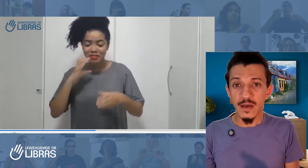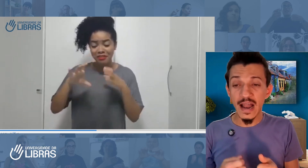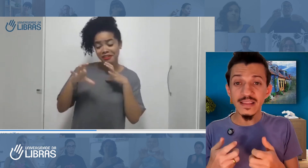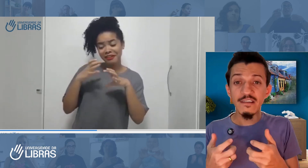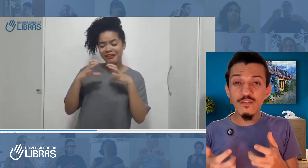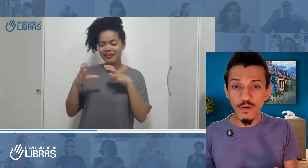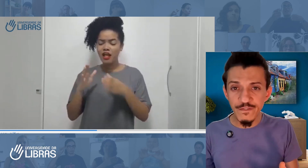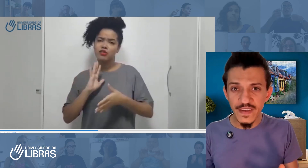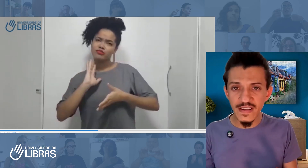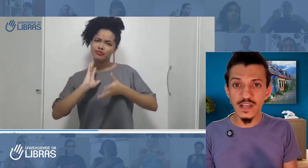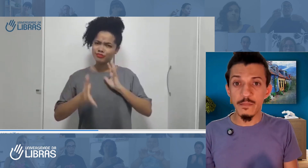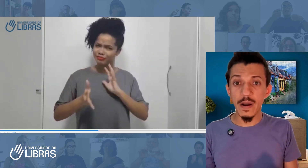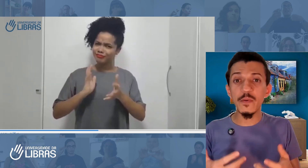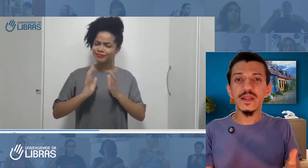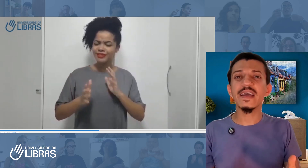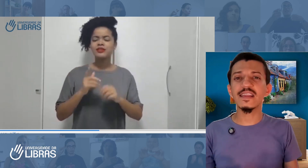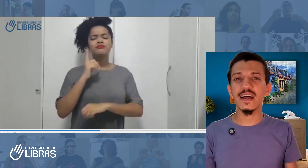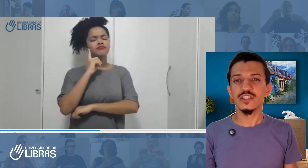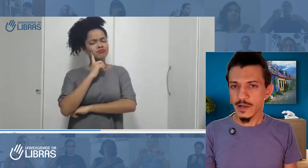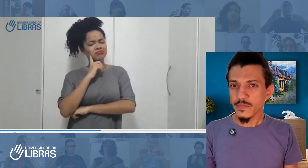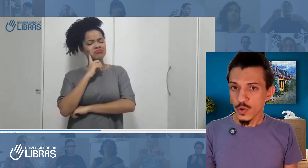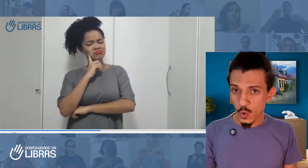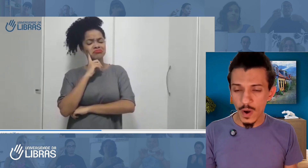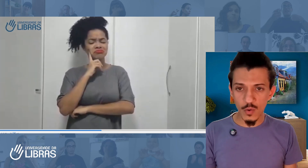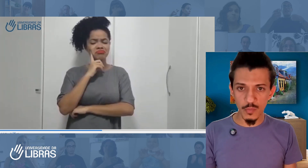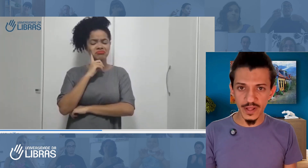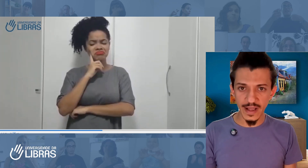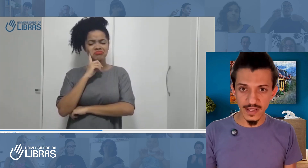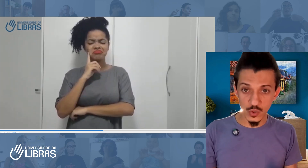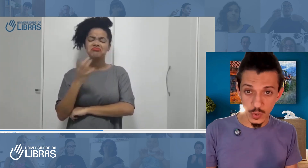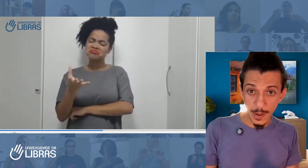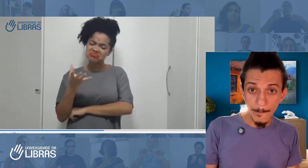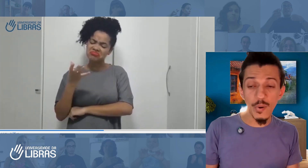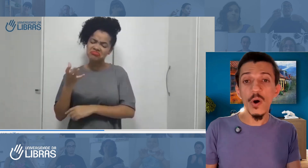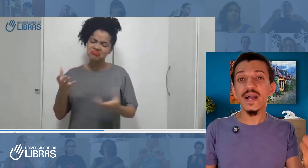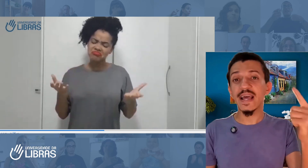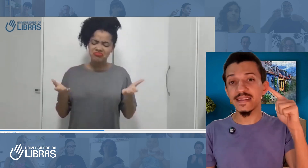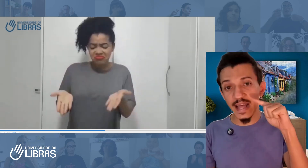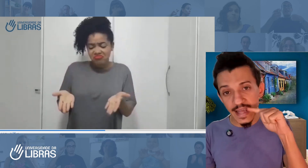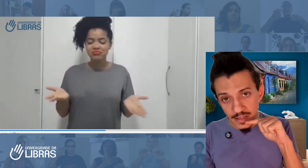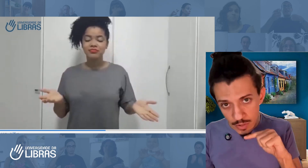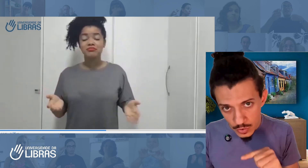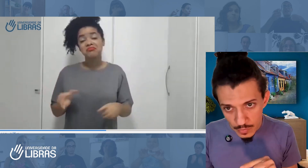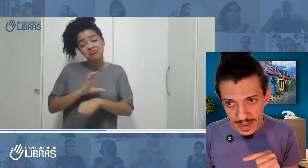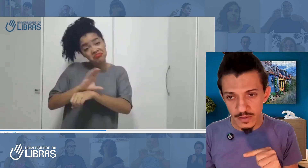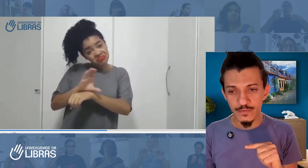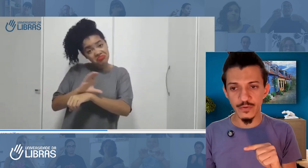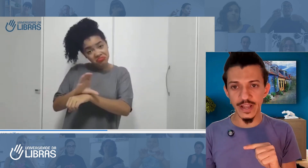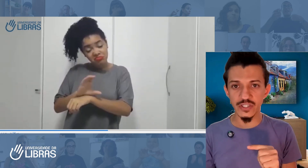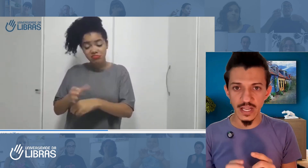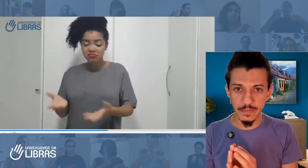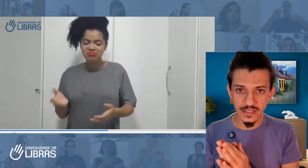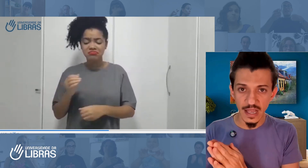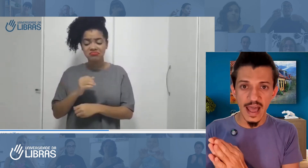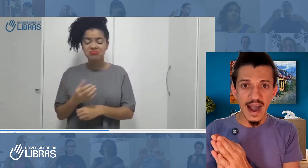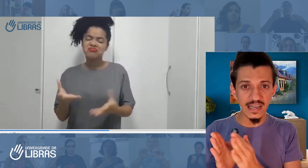estava confiante para poder interagir com a comunidade surda, porque dentro do método Fluente em Libras, as